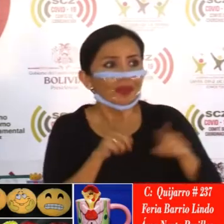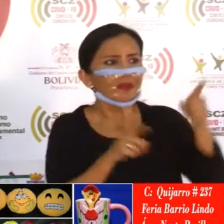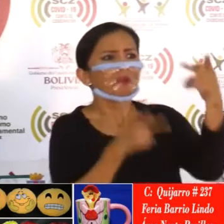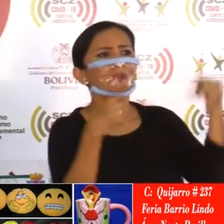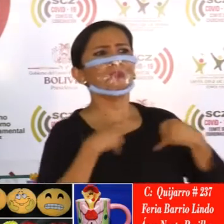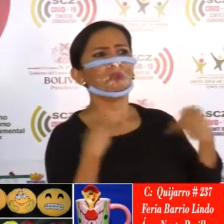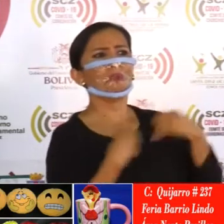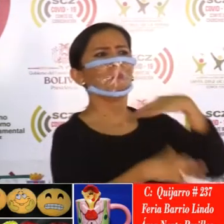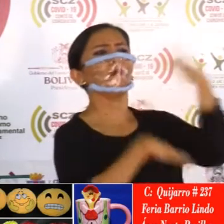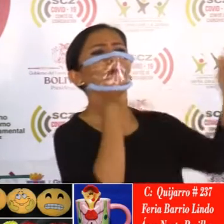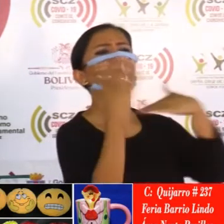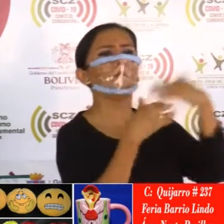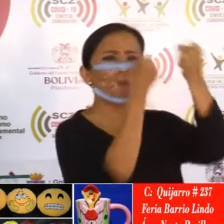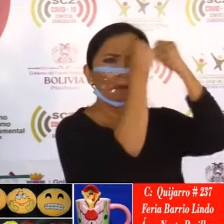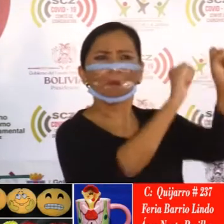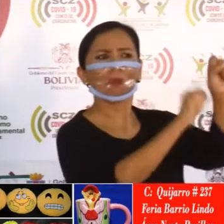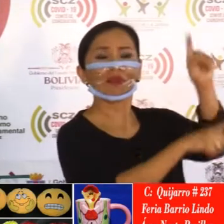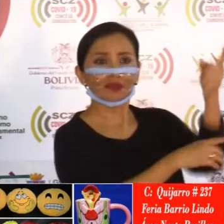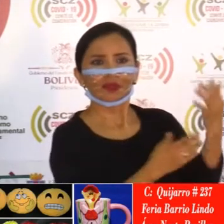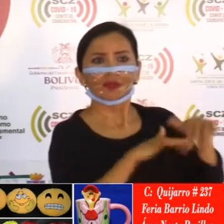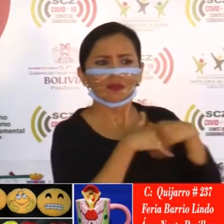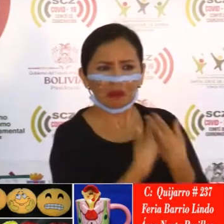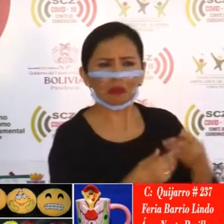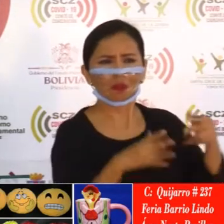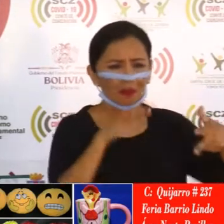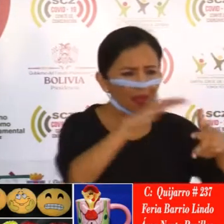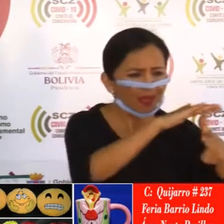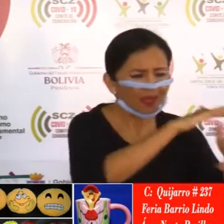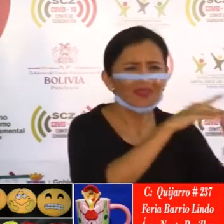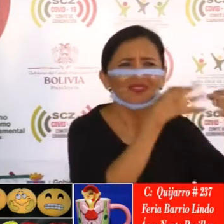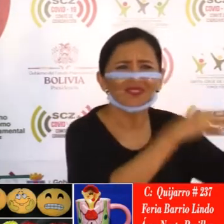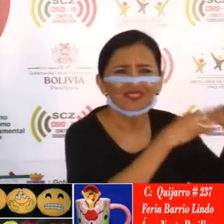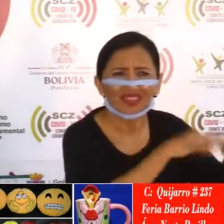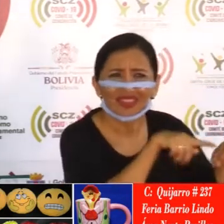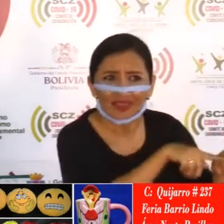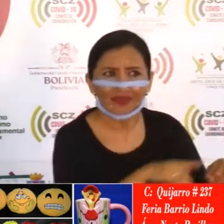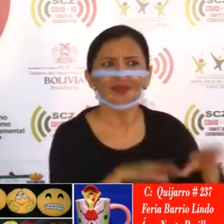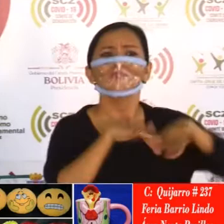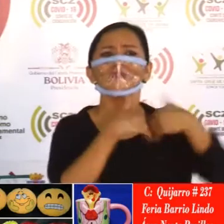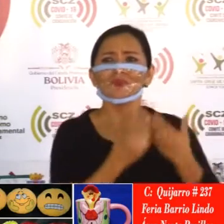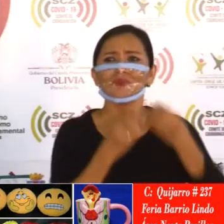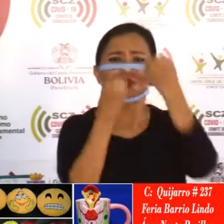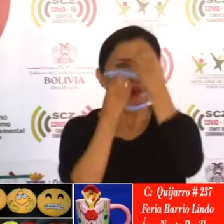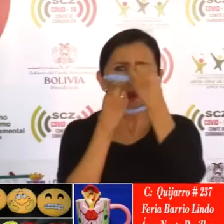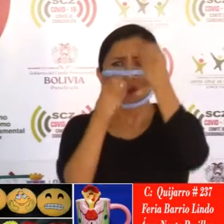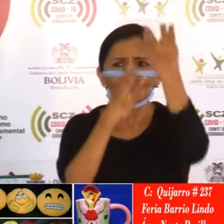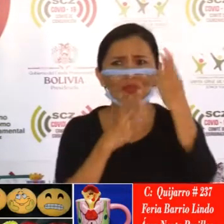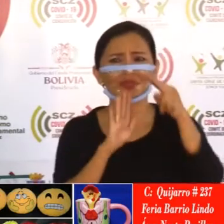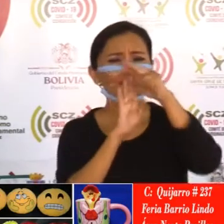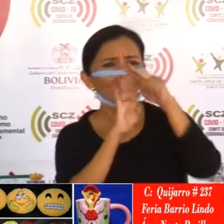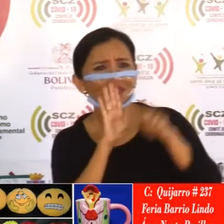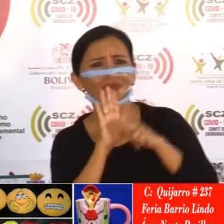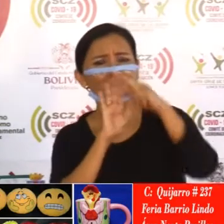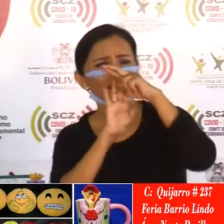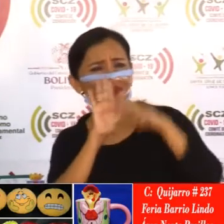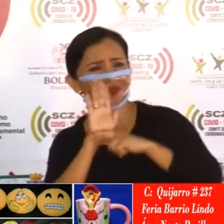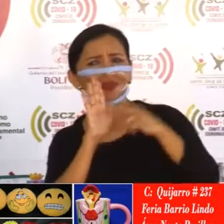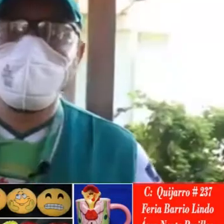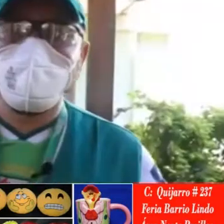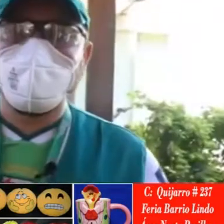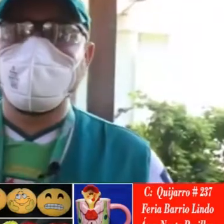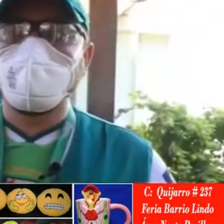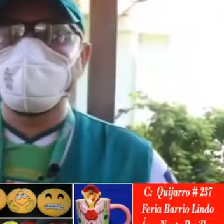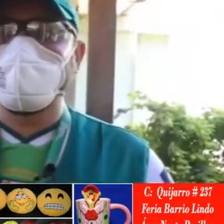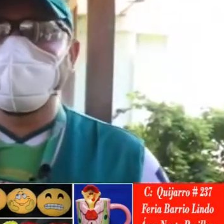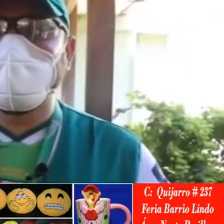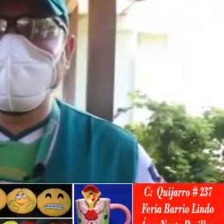indisciplina es la que estamos pregonando todo el tiempo de que la gente no cumple con las medidas de bioseguridad, no cumple con las normas establecidas.